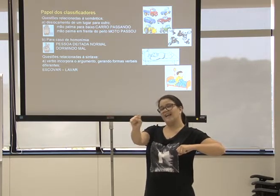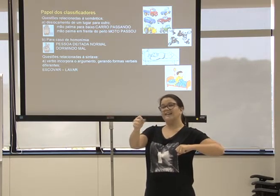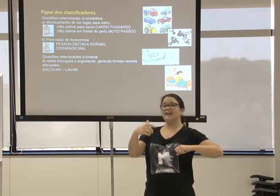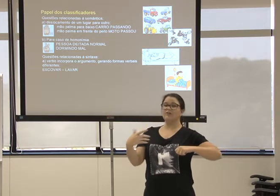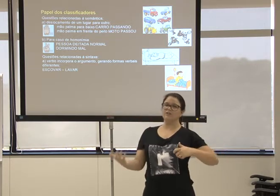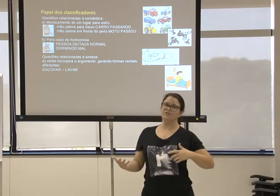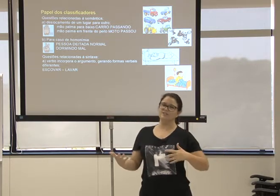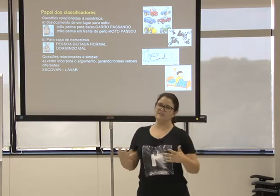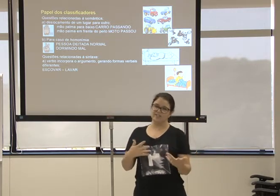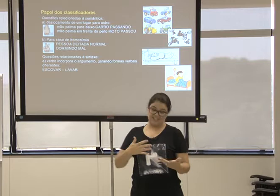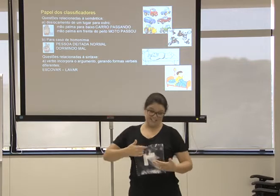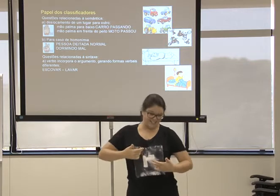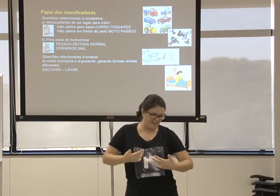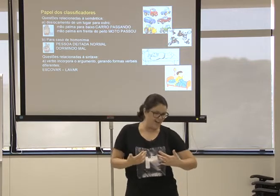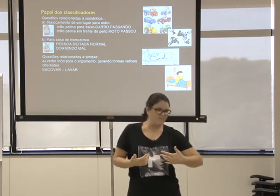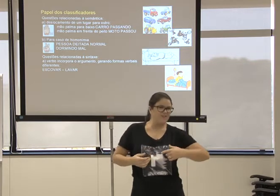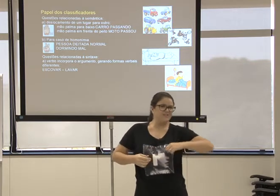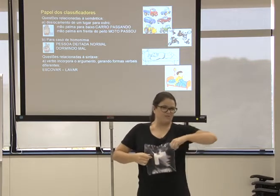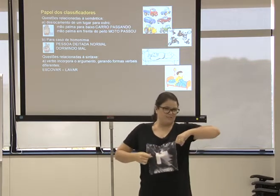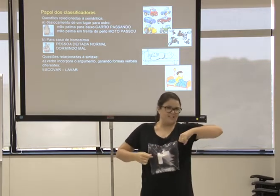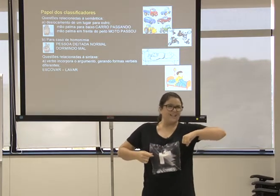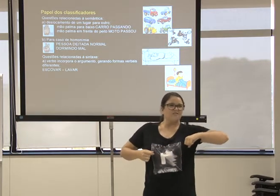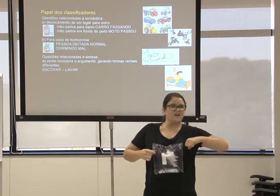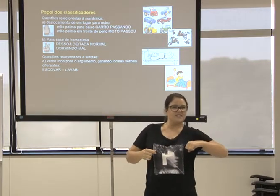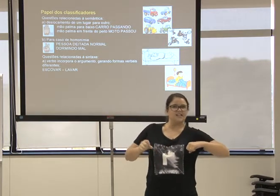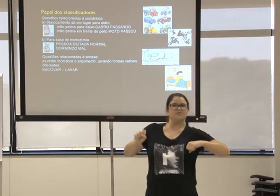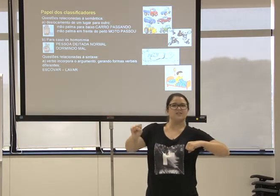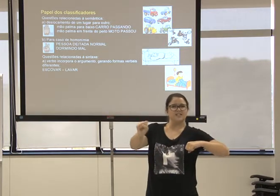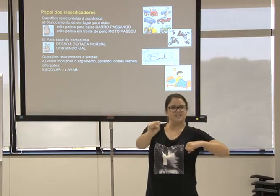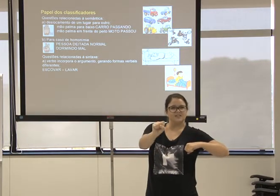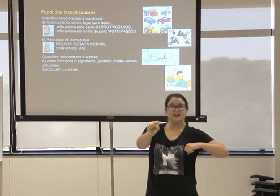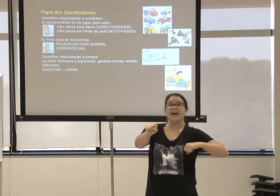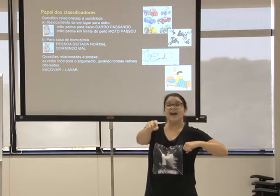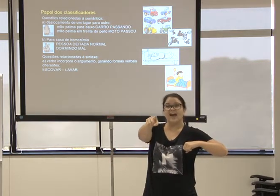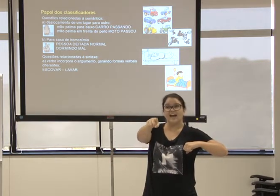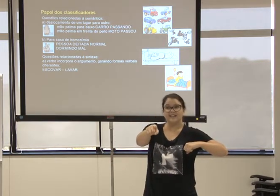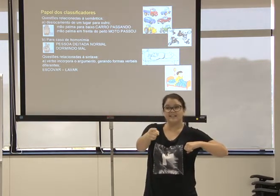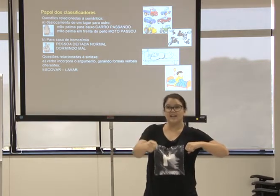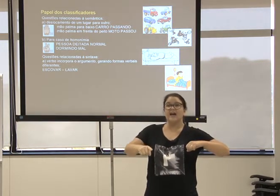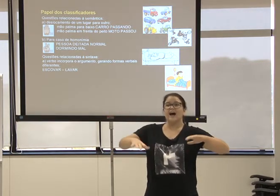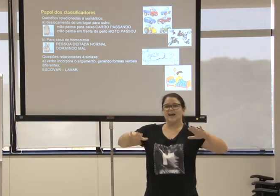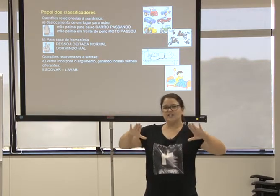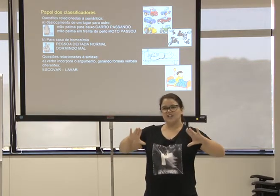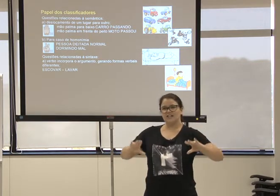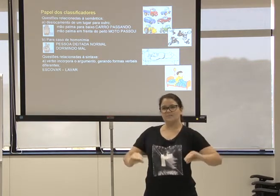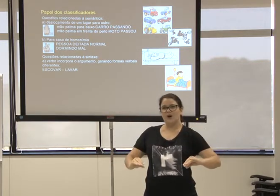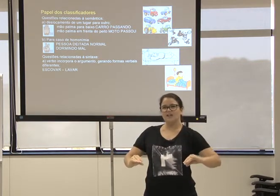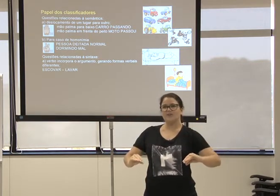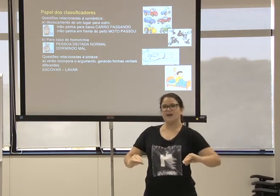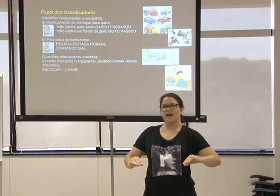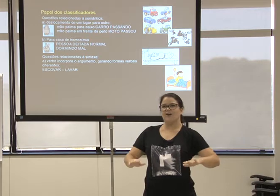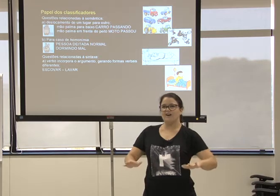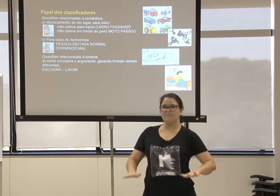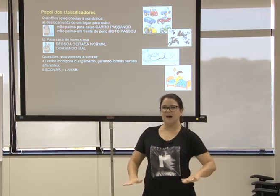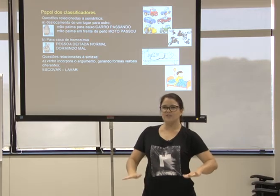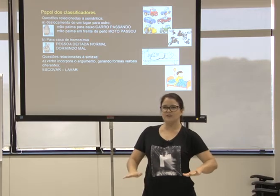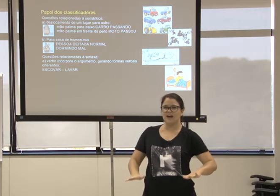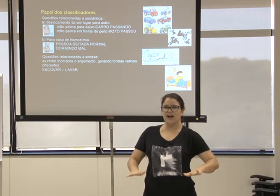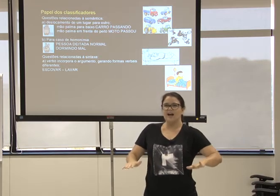E aí, quando você descreve isso, quando você está fazendo isso, ainda tem... Aí tira as molas do carro, rebaixa o carro, aí